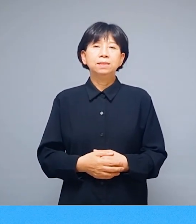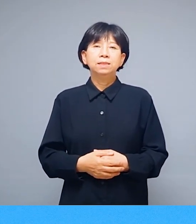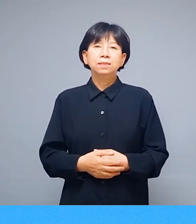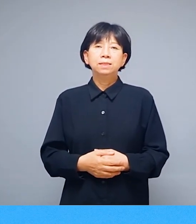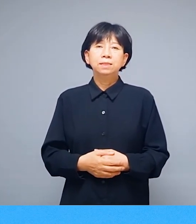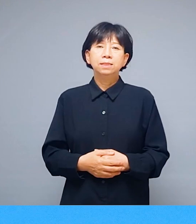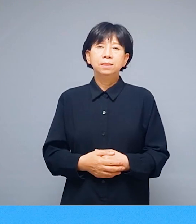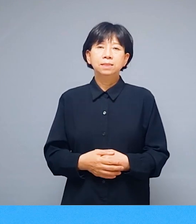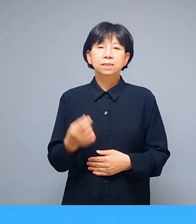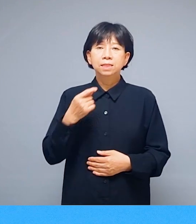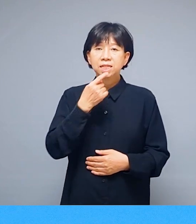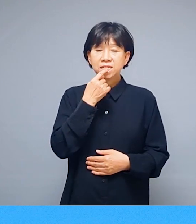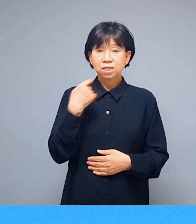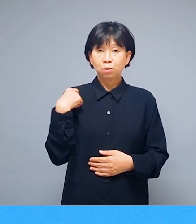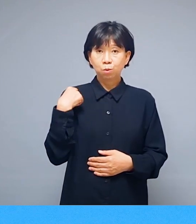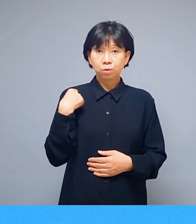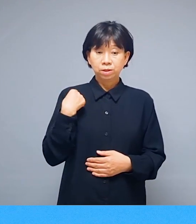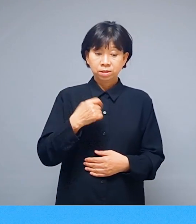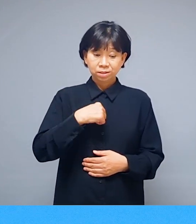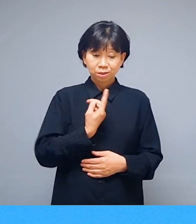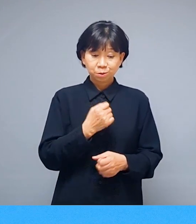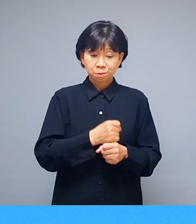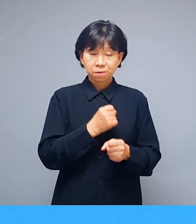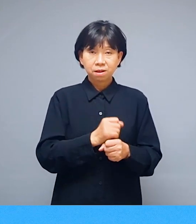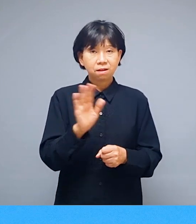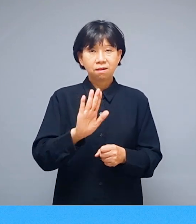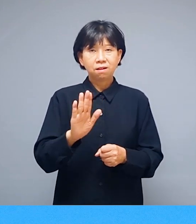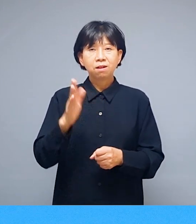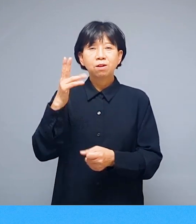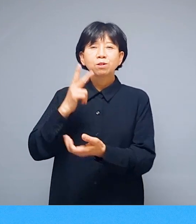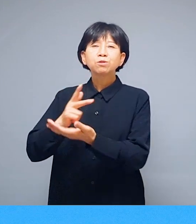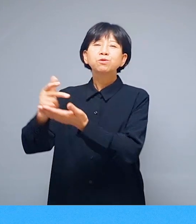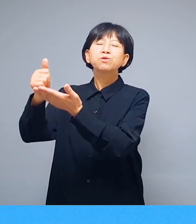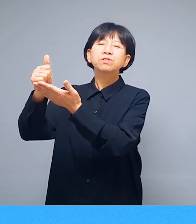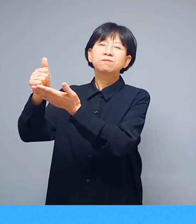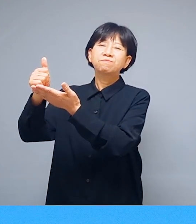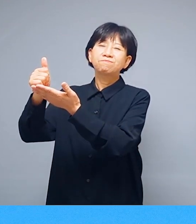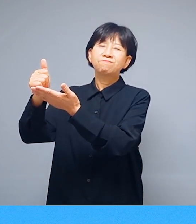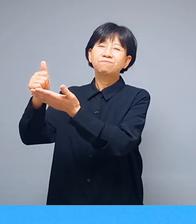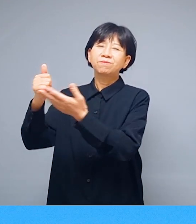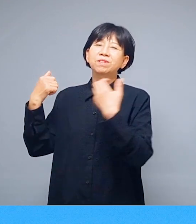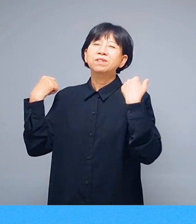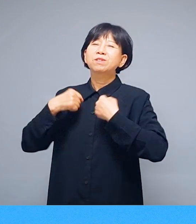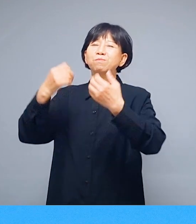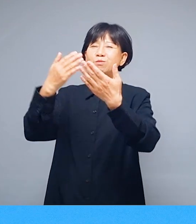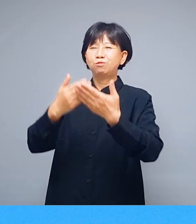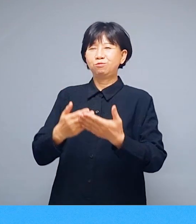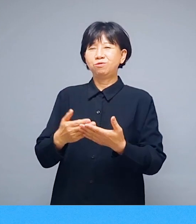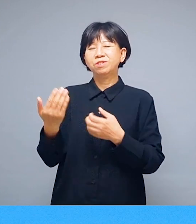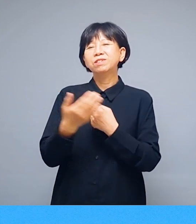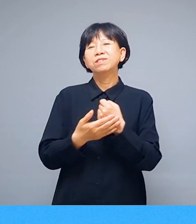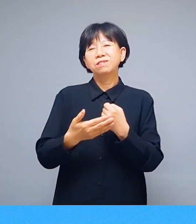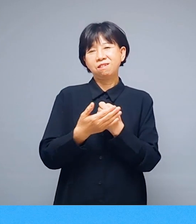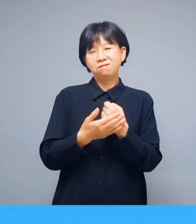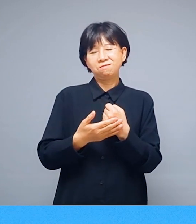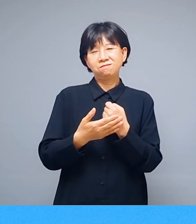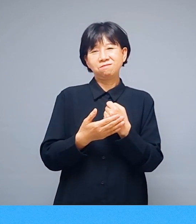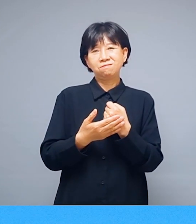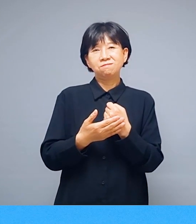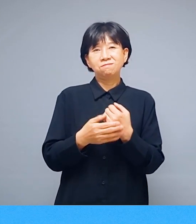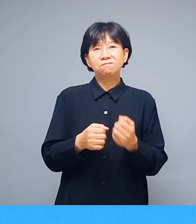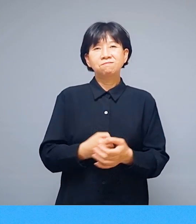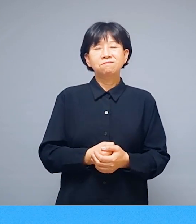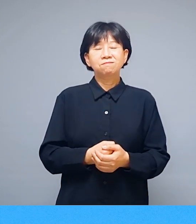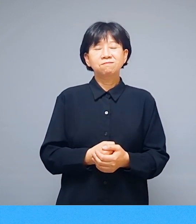있습니다. 흰옷은 자기 힘으로 만든 옷이 아니라 주님께서 입혀주시는 은혜의 옷이기도 합니다. 이사야 61장 10절